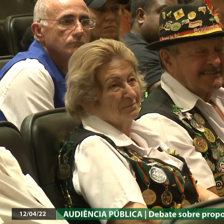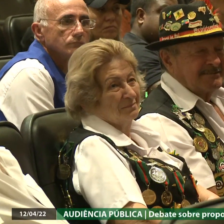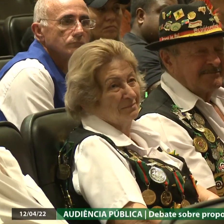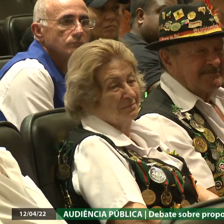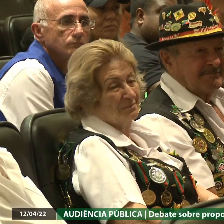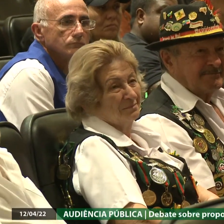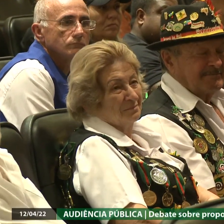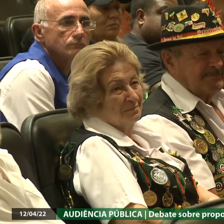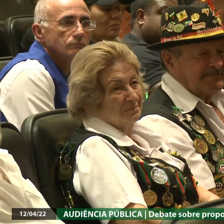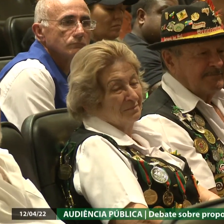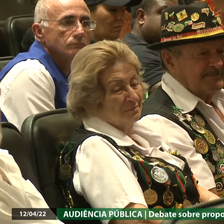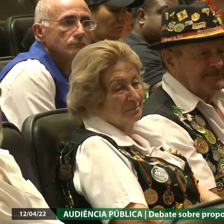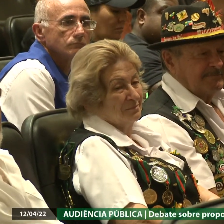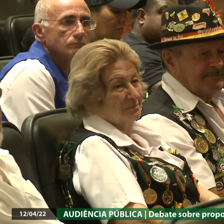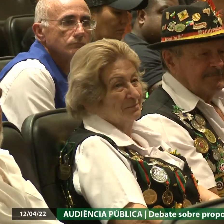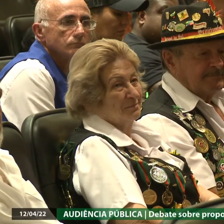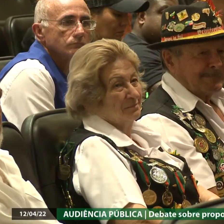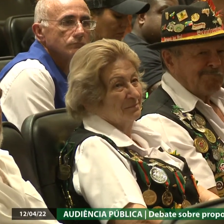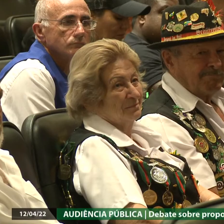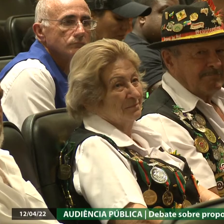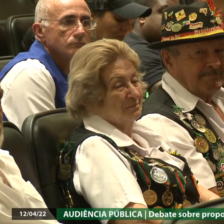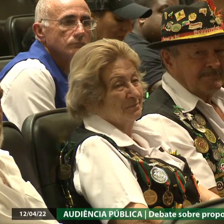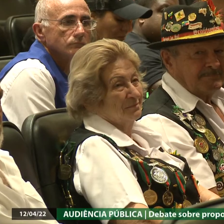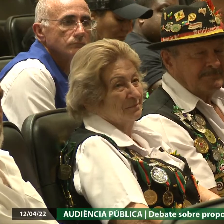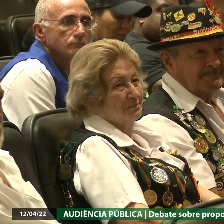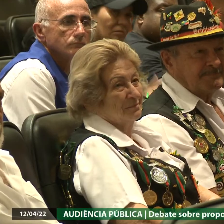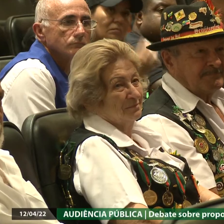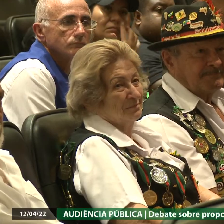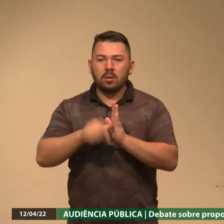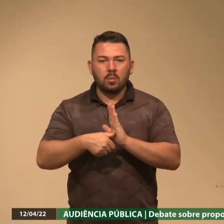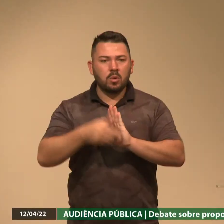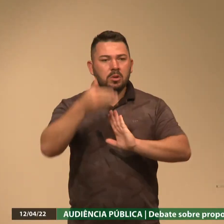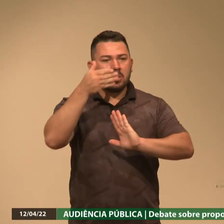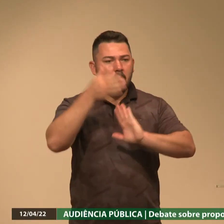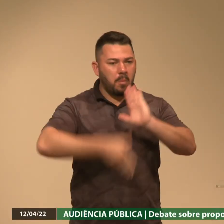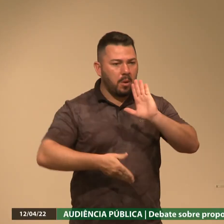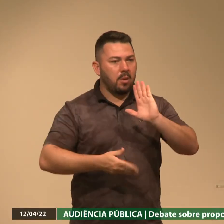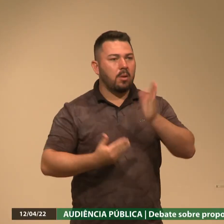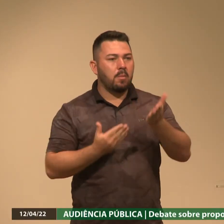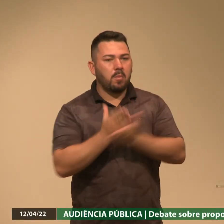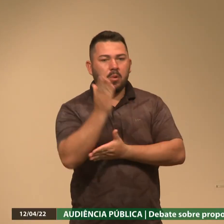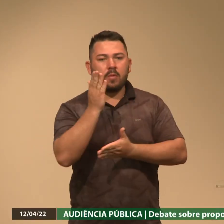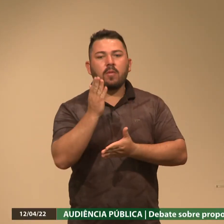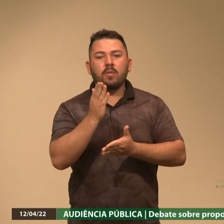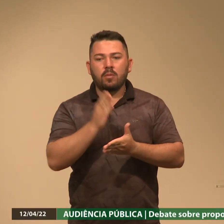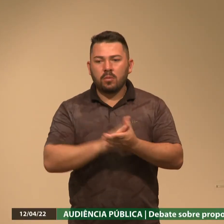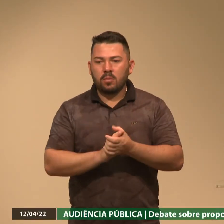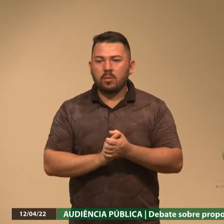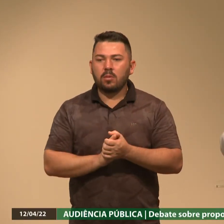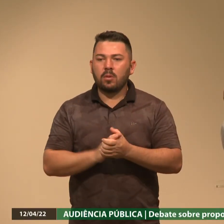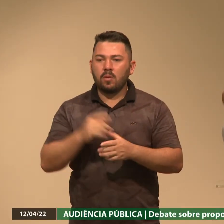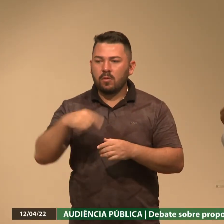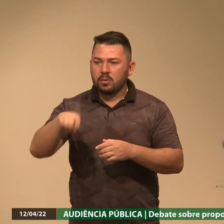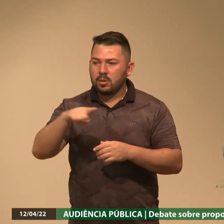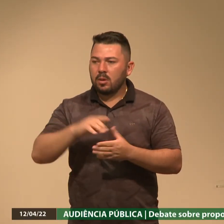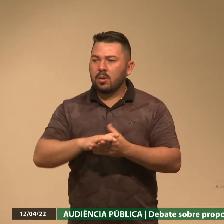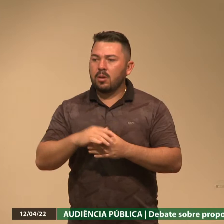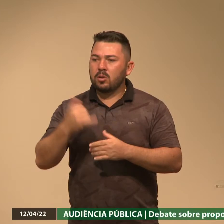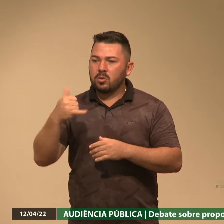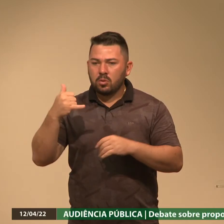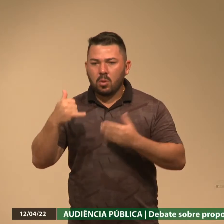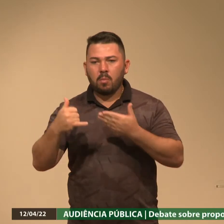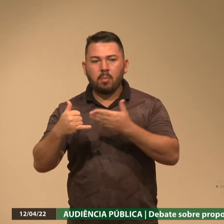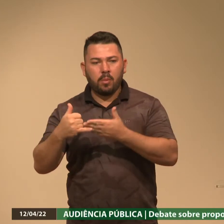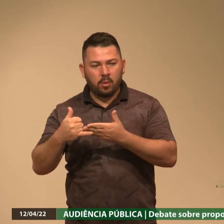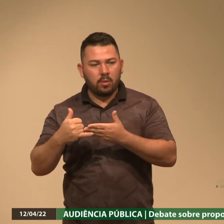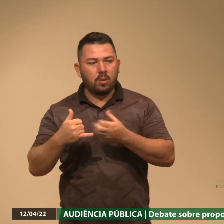espero ter superado as expectativas logo após aprovado esse projeto vocês vão receber nos seus dispositivos móveis o telefone de